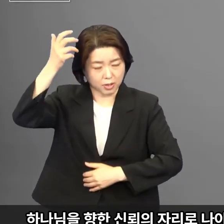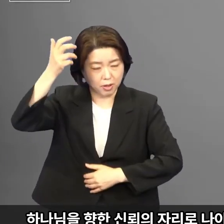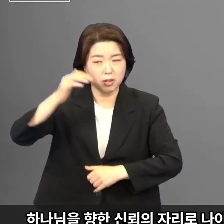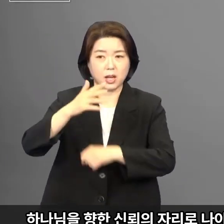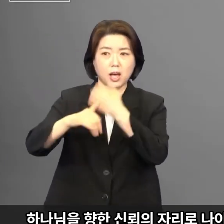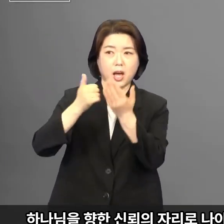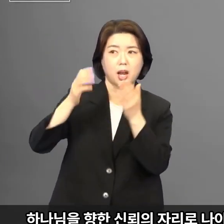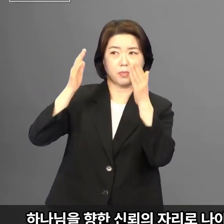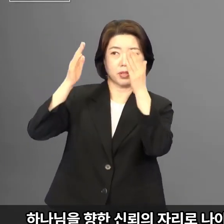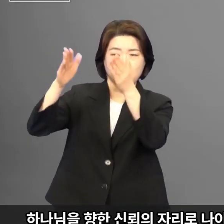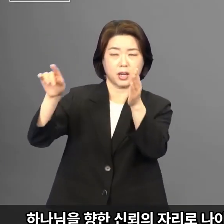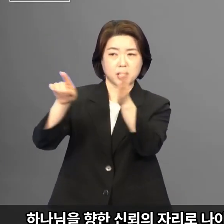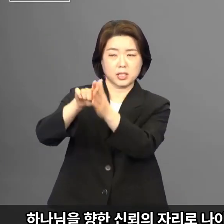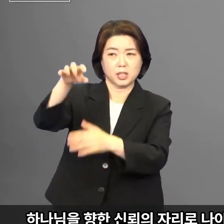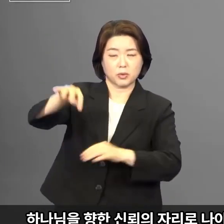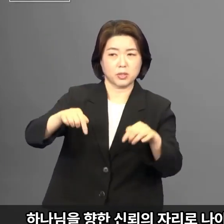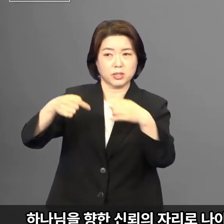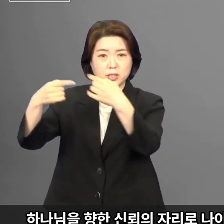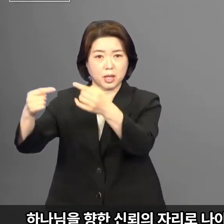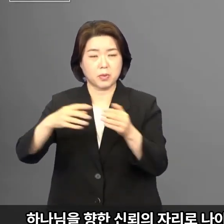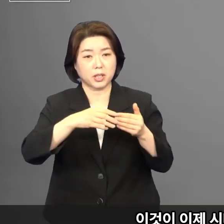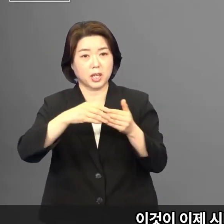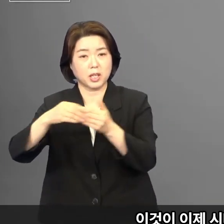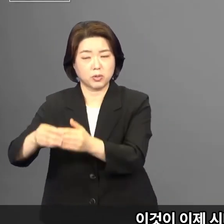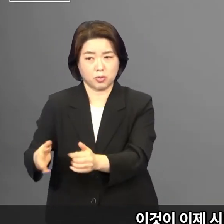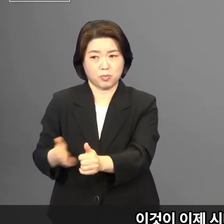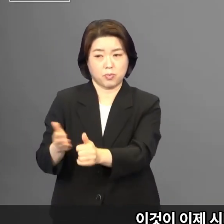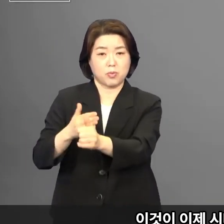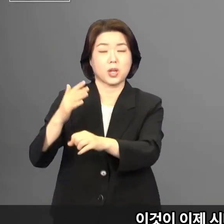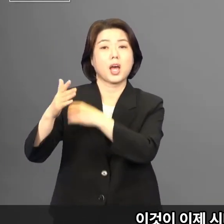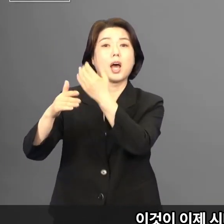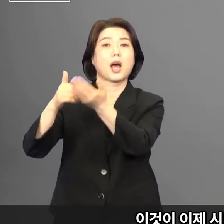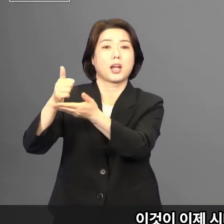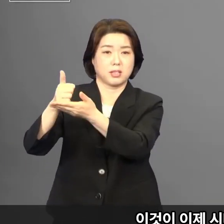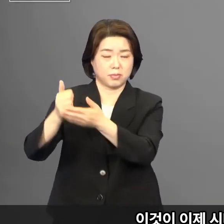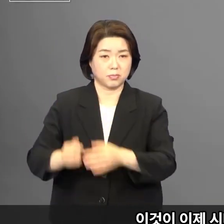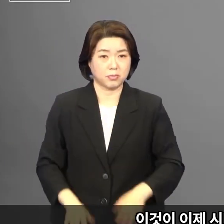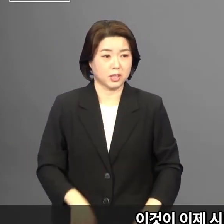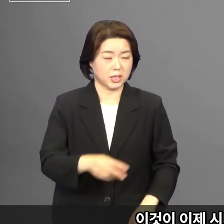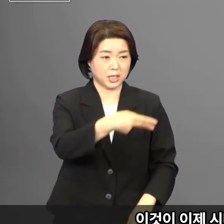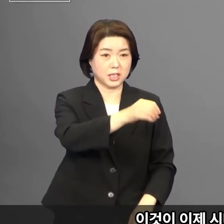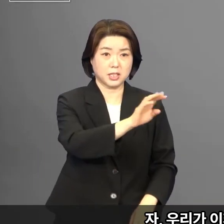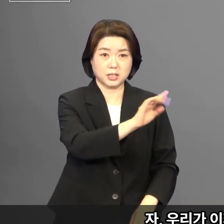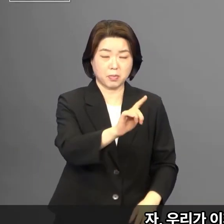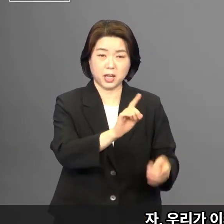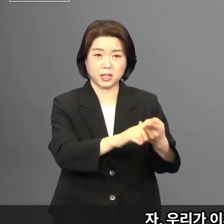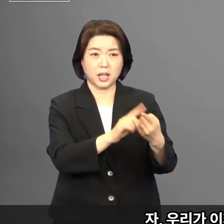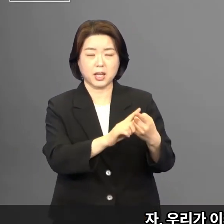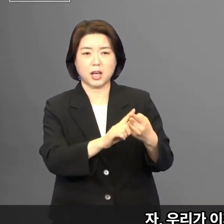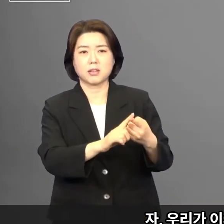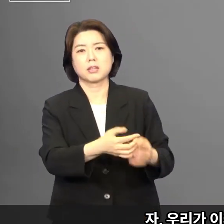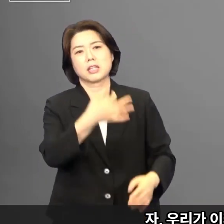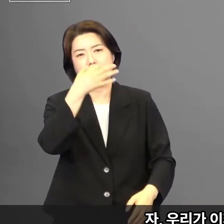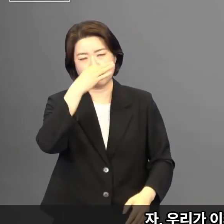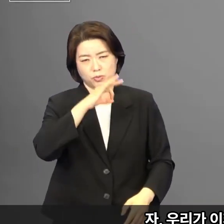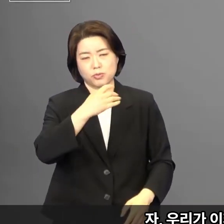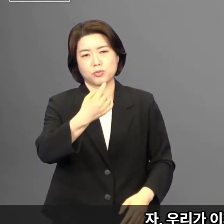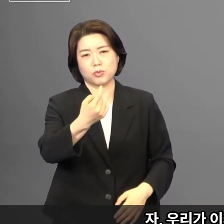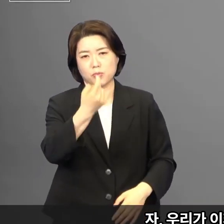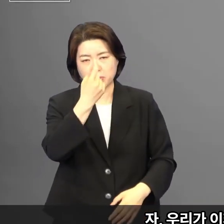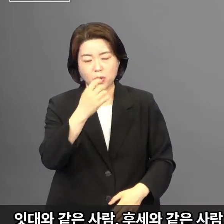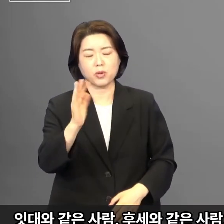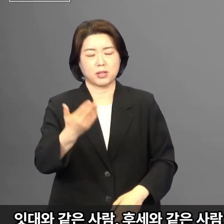자리로 나아갈 수 있도록 인도해 주시는 분이십니다. 이것이 이제 시바에 대한 교훈이에요. 자, 우리가 이제 광야를